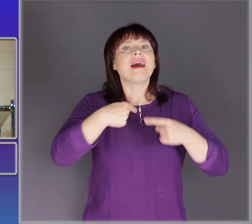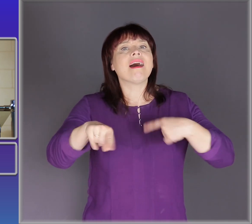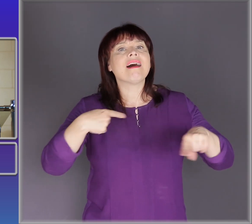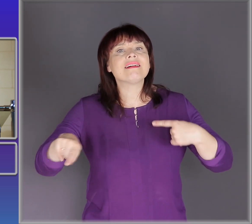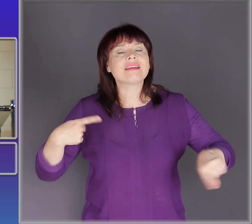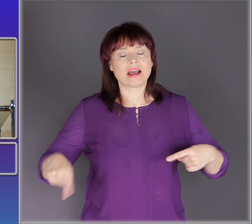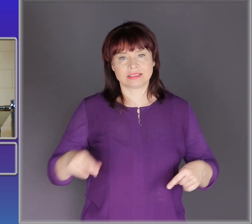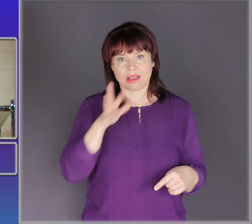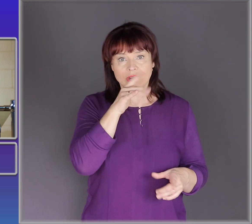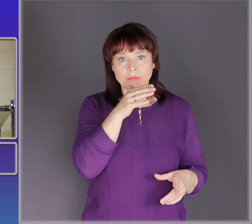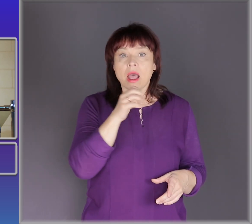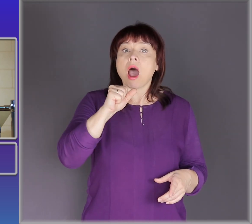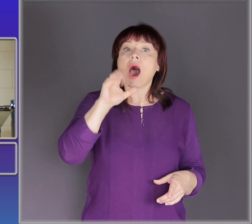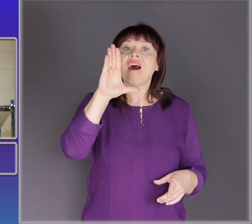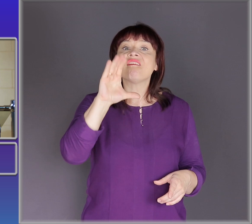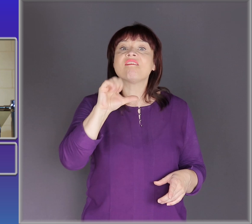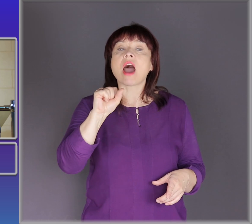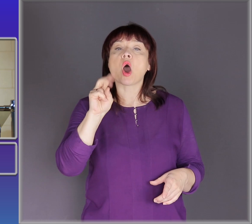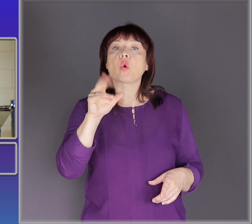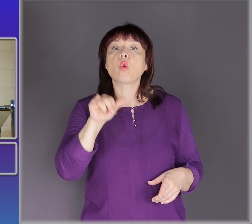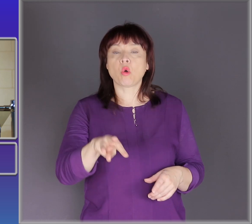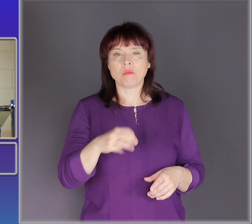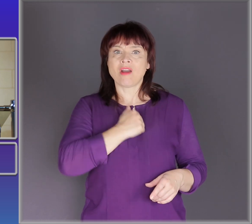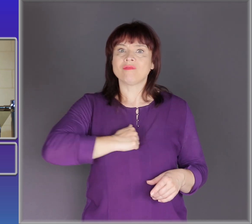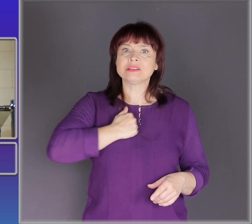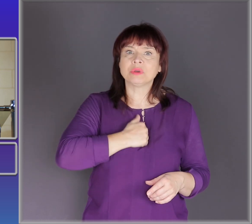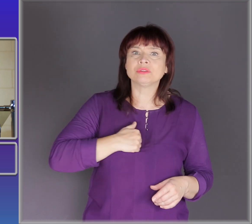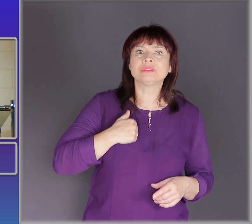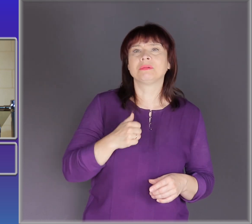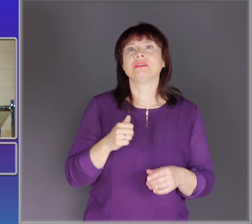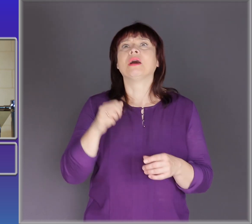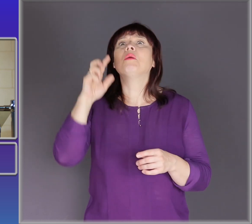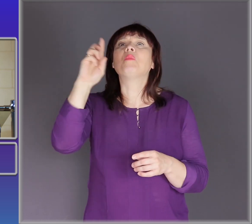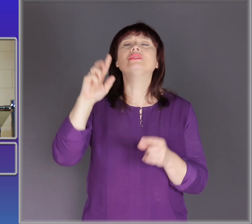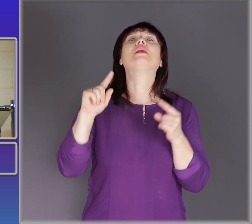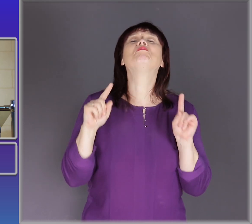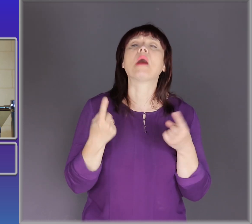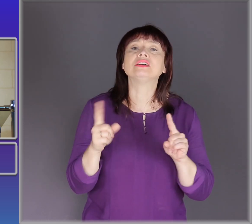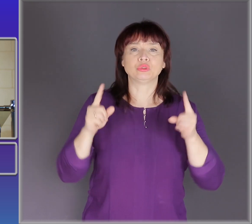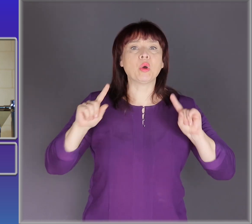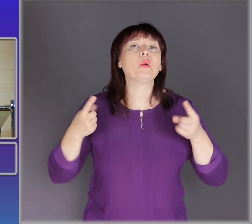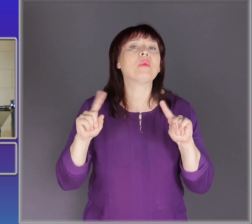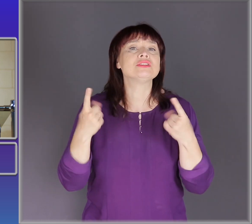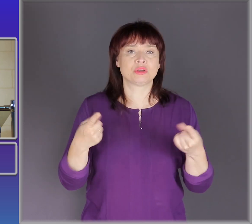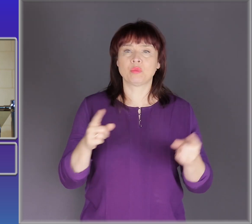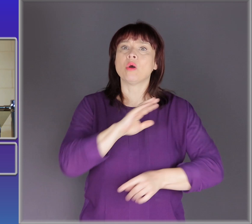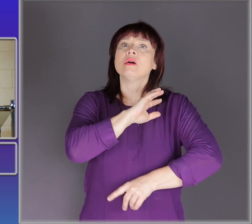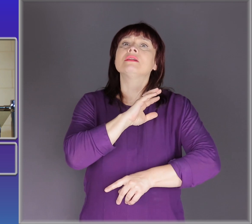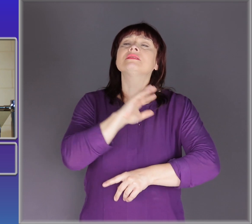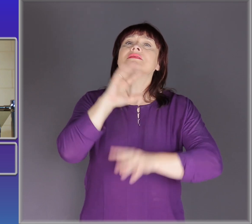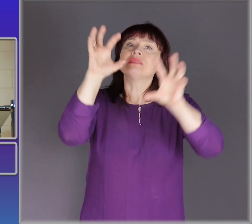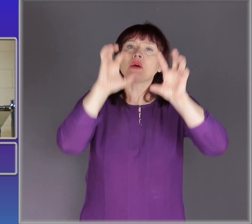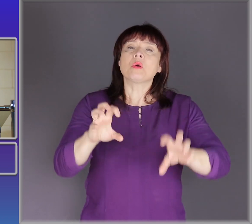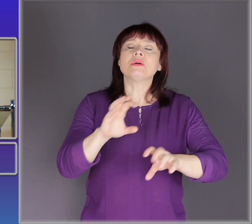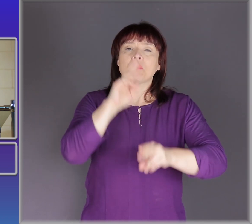это аввакум возмущаются и кричит богу боже почему почему и вот закон потерял